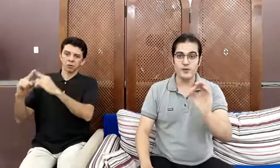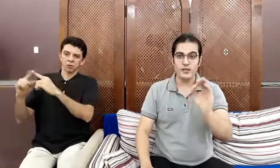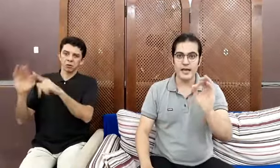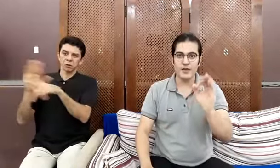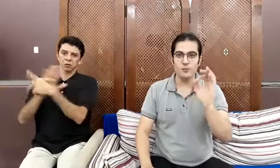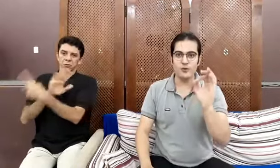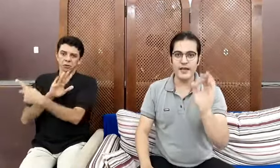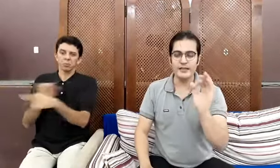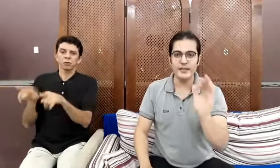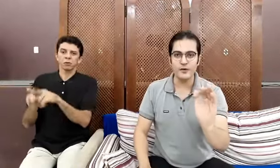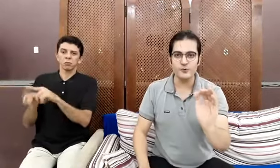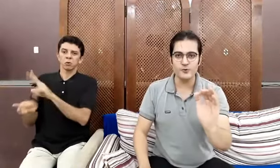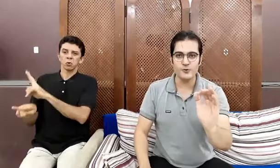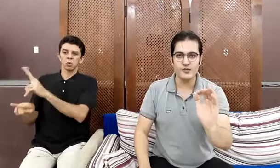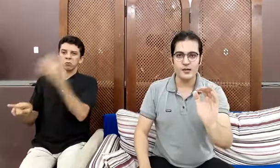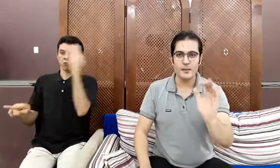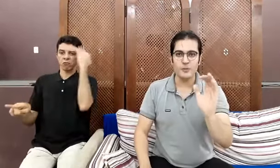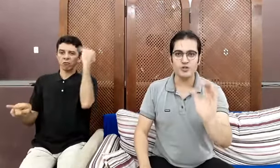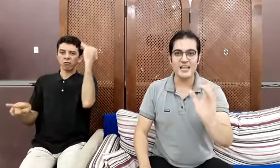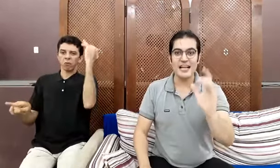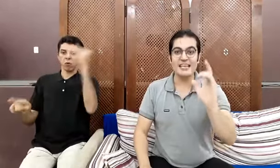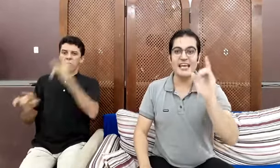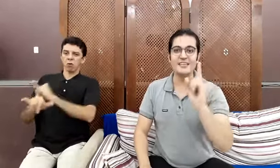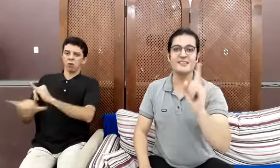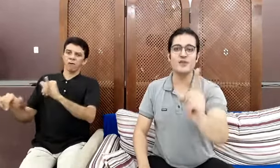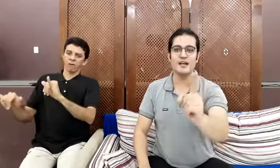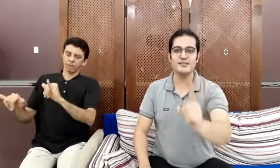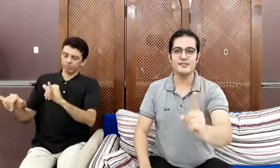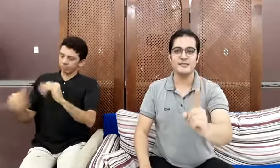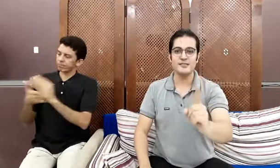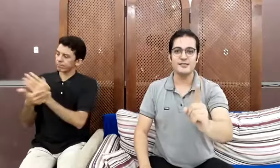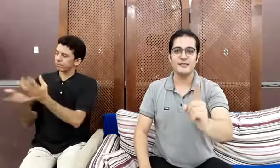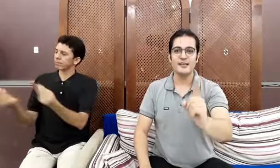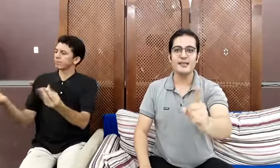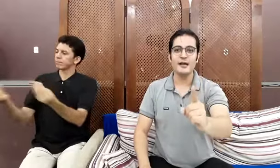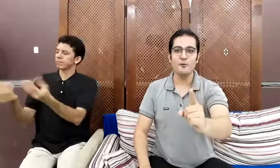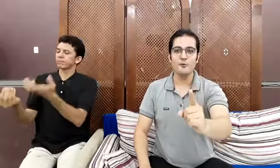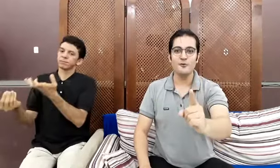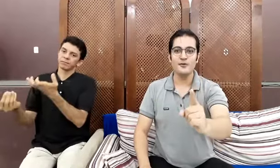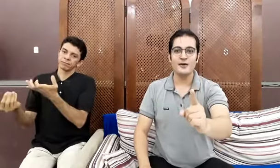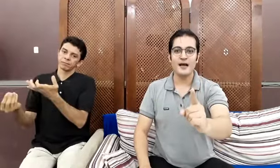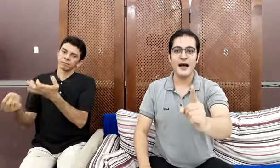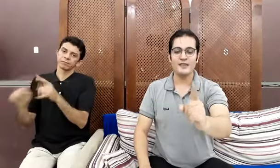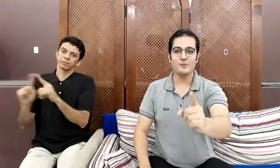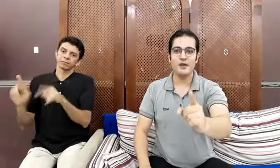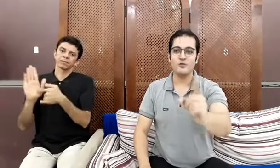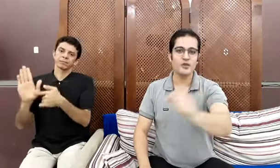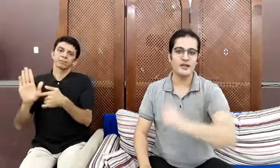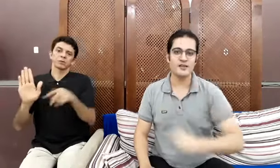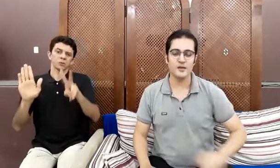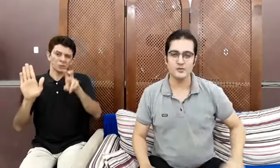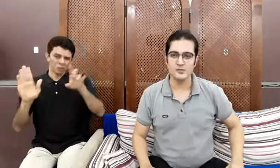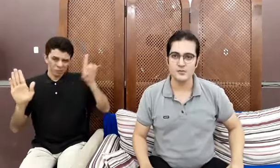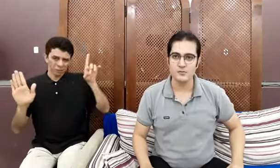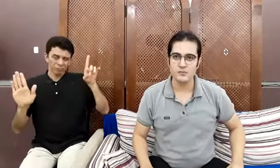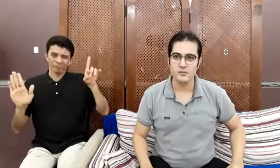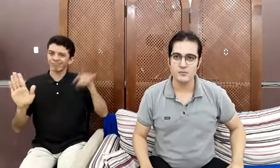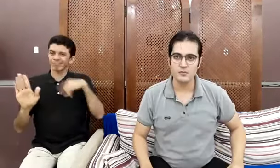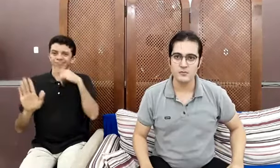Muitos querem o poder de Deus para mostrar que eles são grandes e não a respeito de um grande